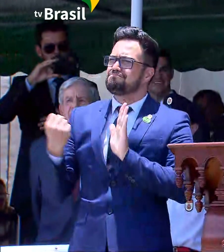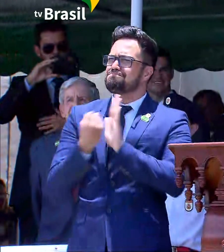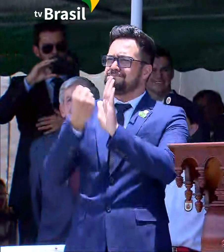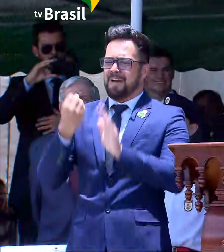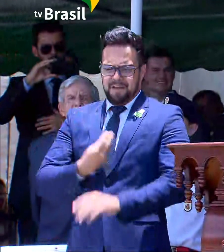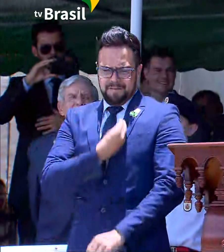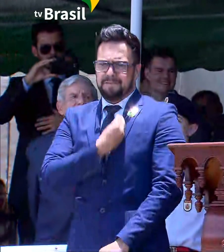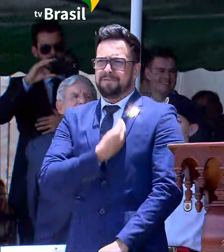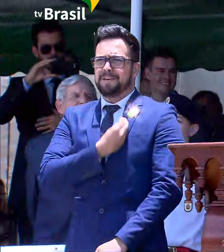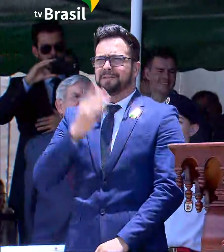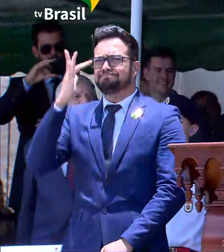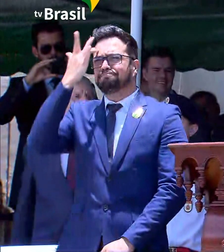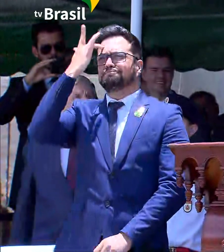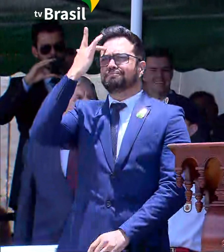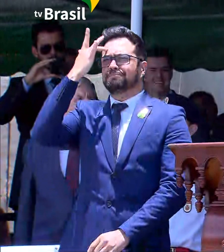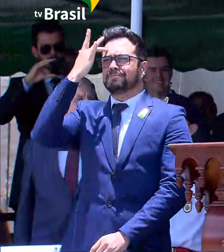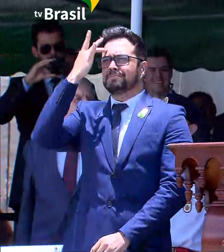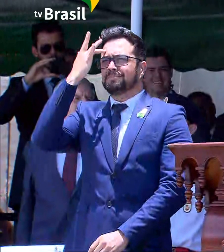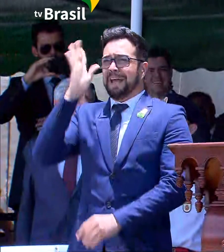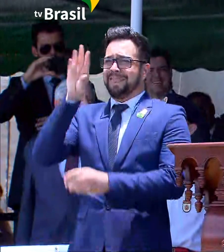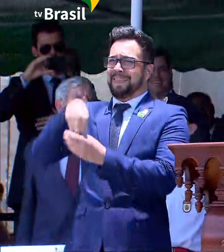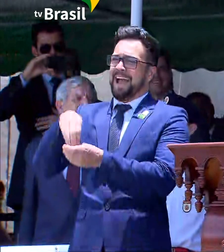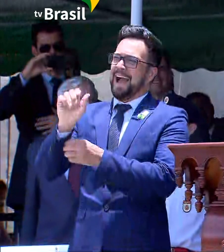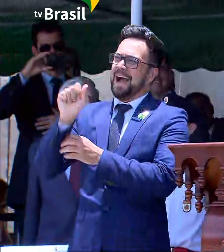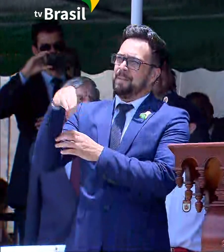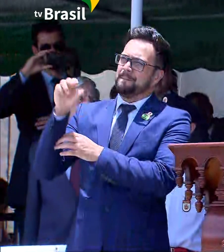minha vida por essa academia.